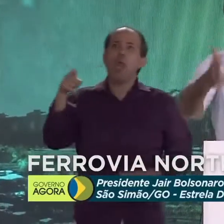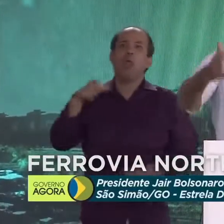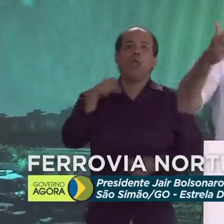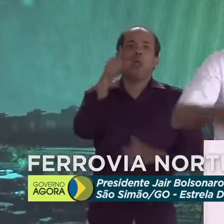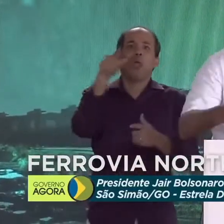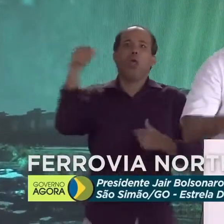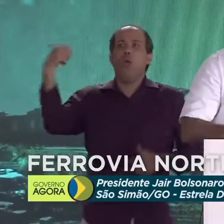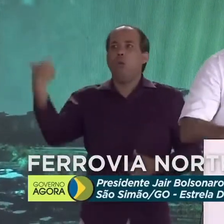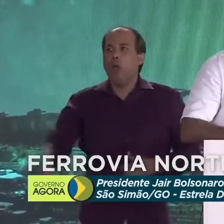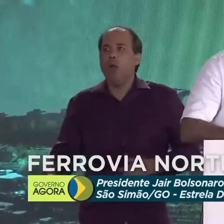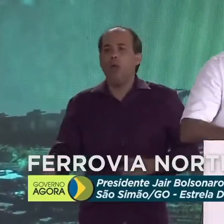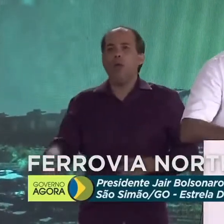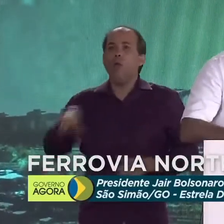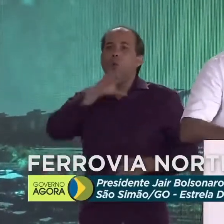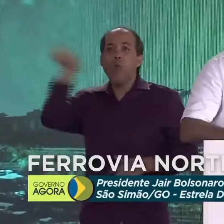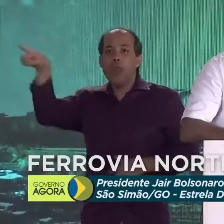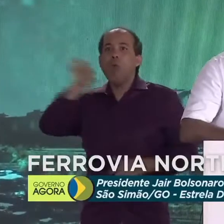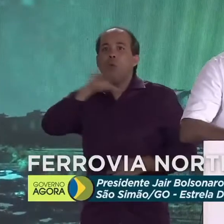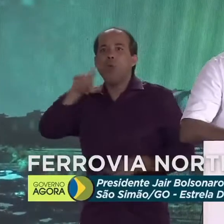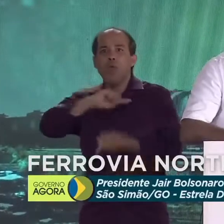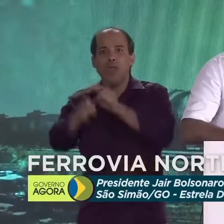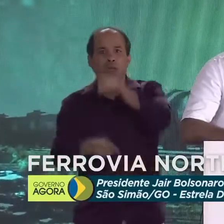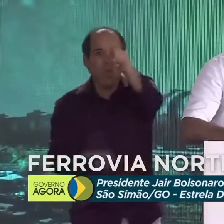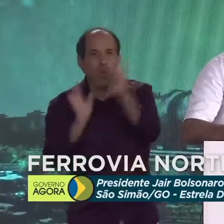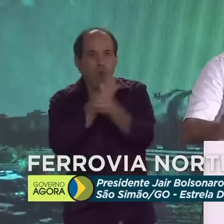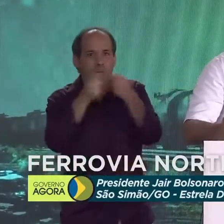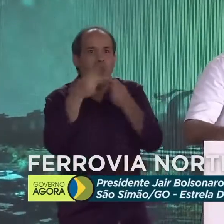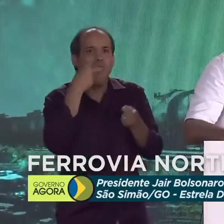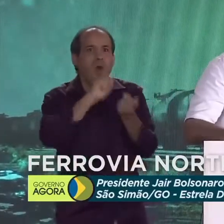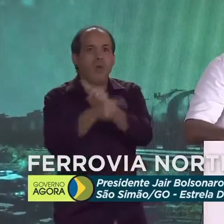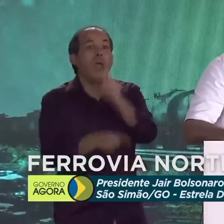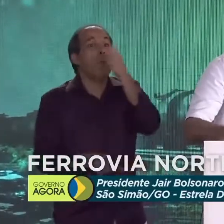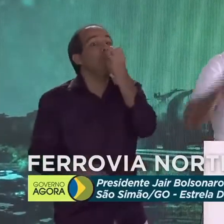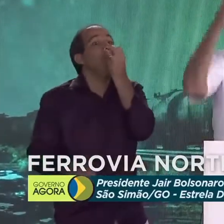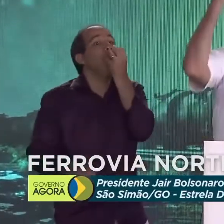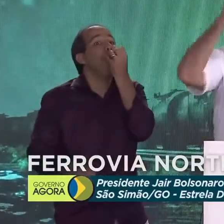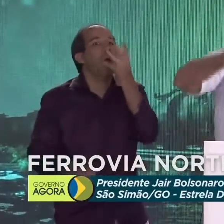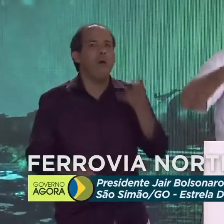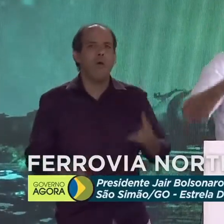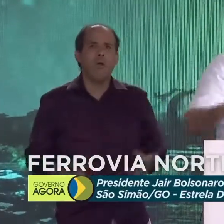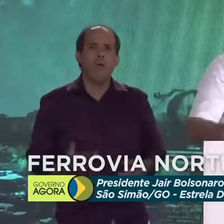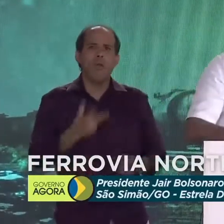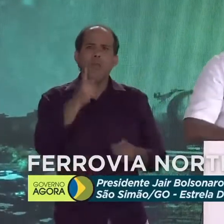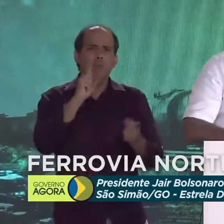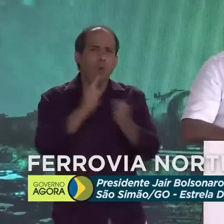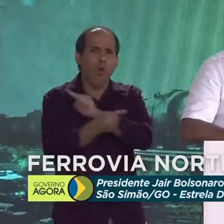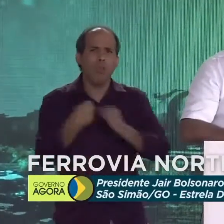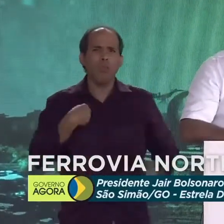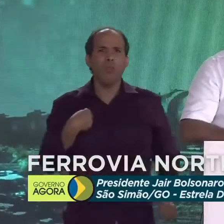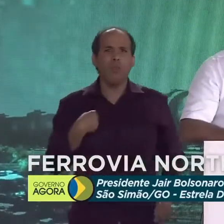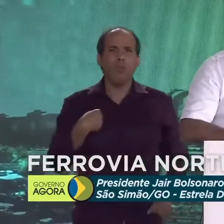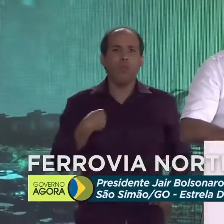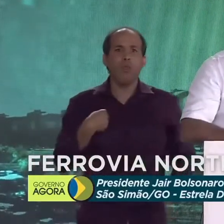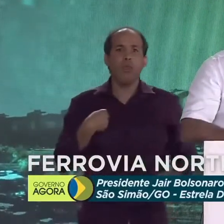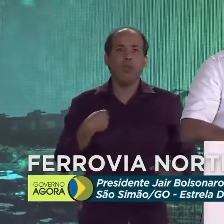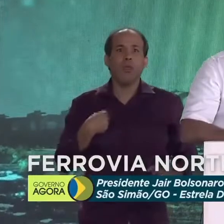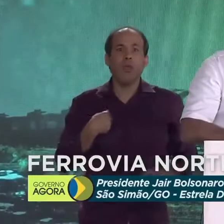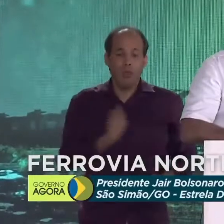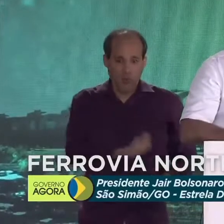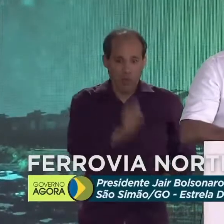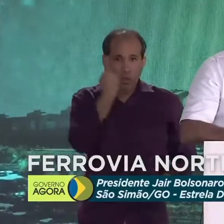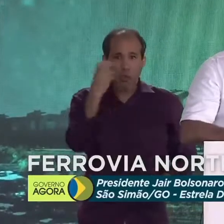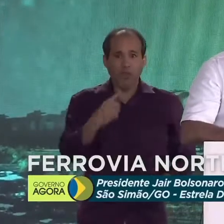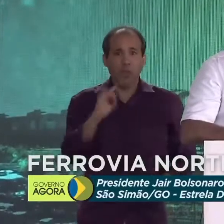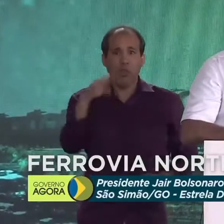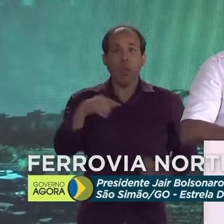imprensa dizer que presta? A vida é uma só. Graças a Deus eu tive 2. Até